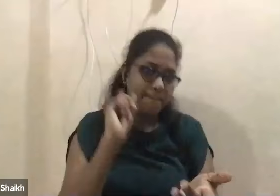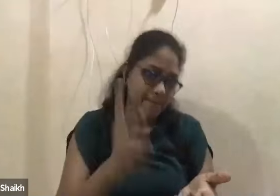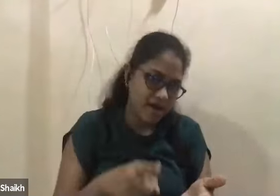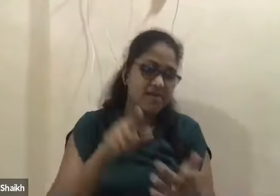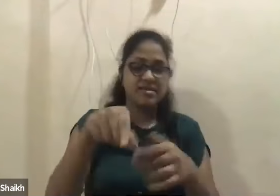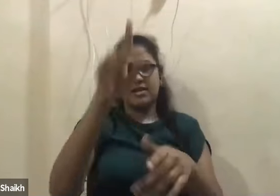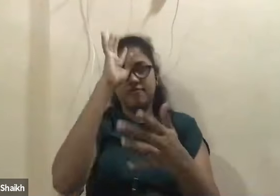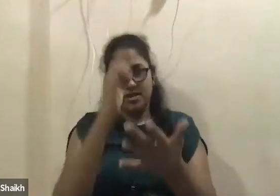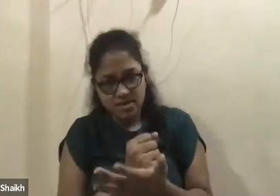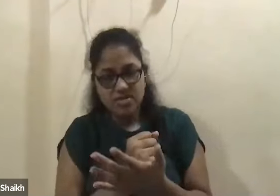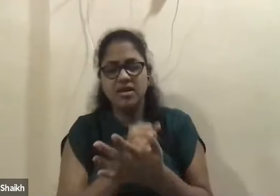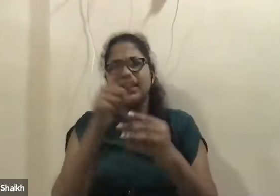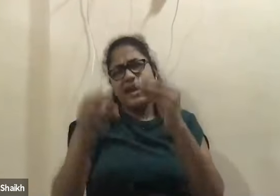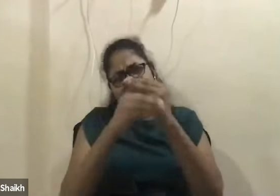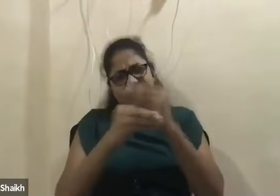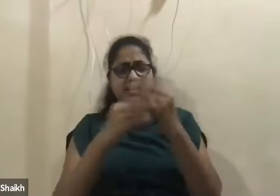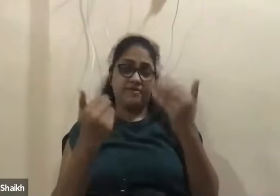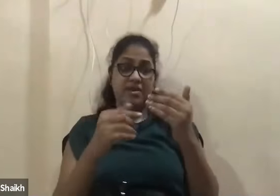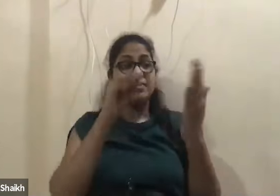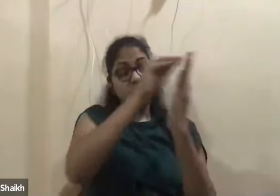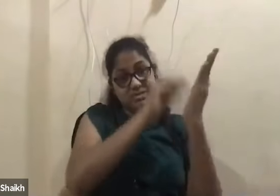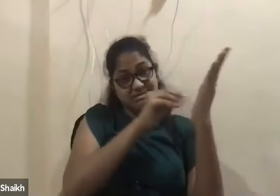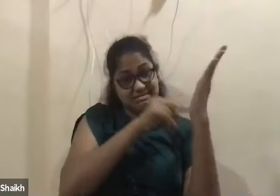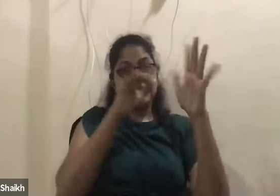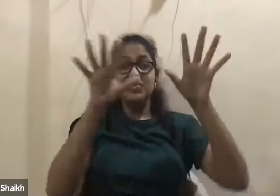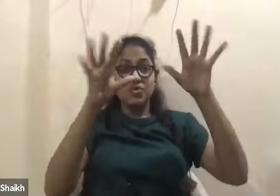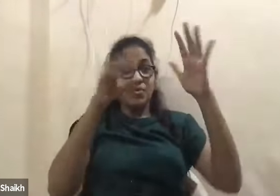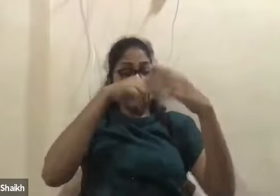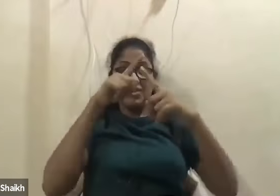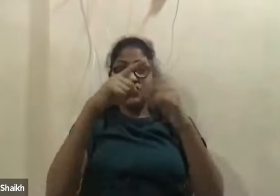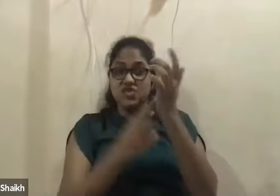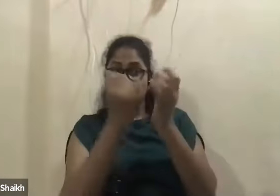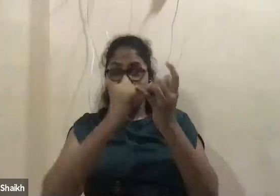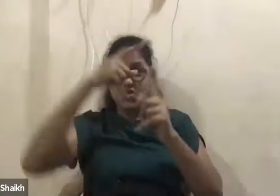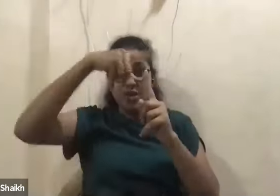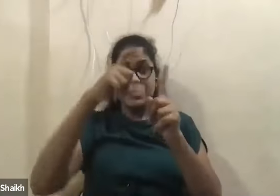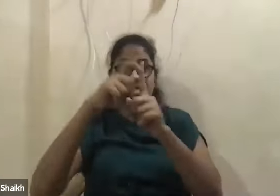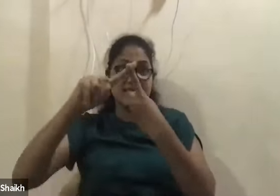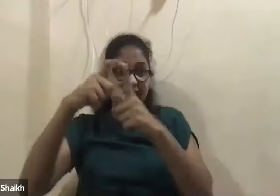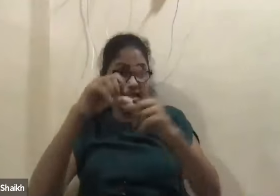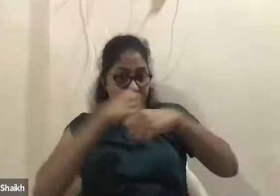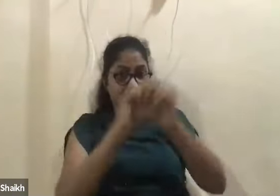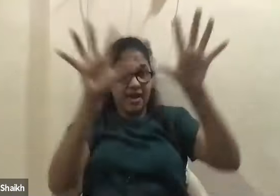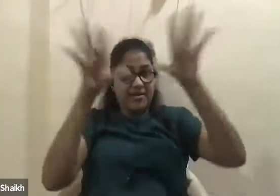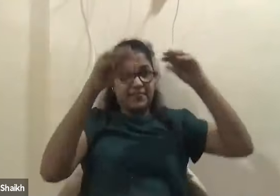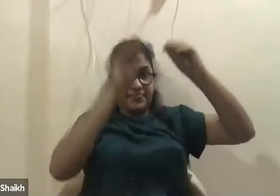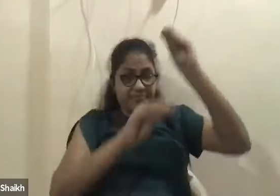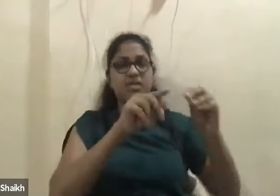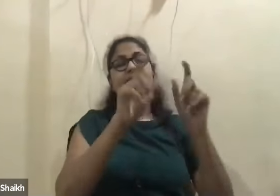हैं. If you specify it in the trustee, तो आप वो भी कर सकते हैं. कैसे ट्रस्टी रिजाइन कर सकते हैं, वो एक प्रोविजन